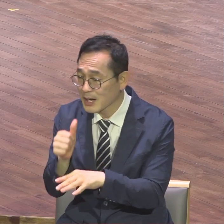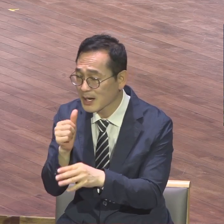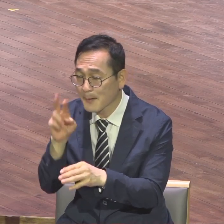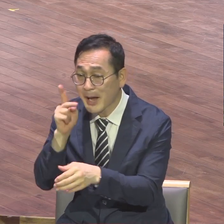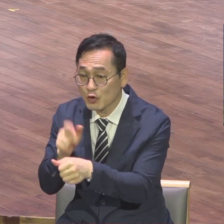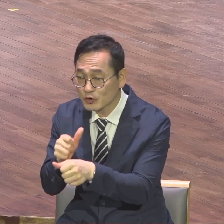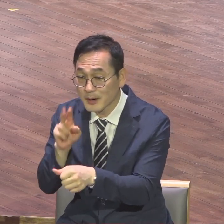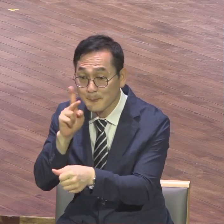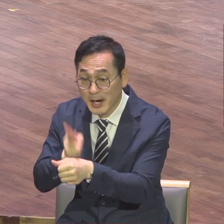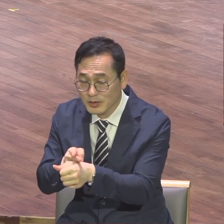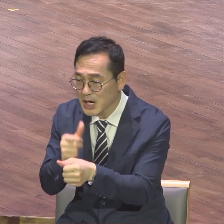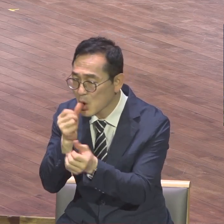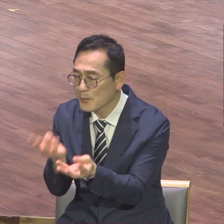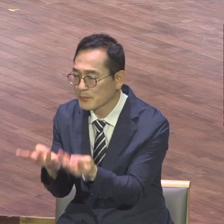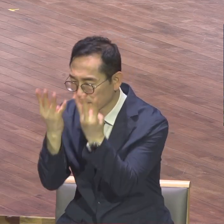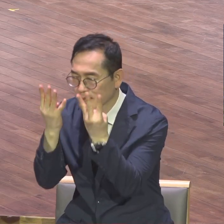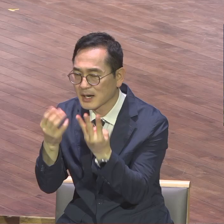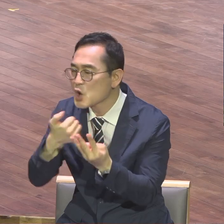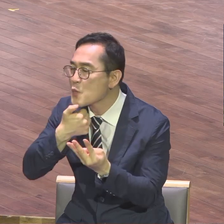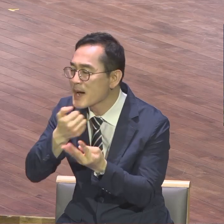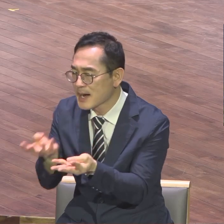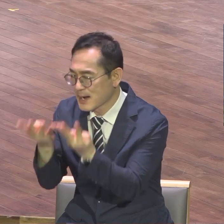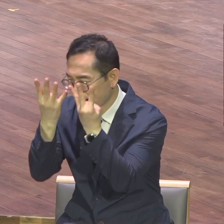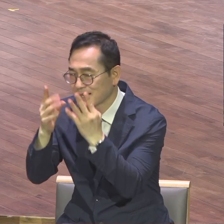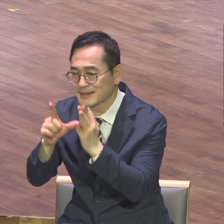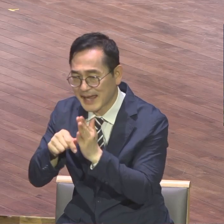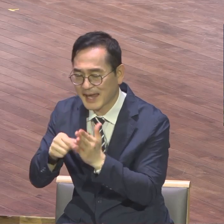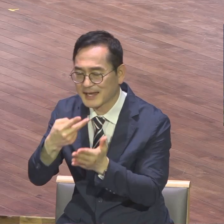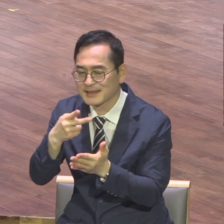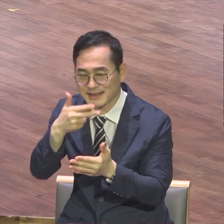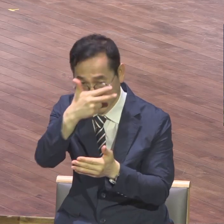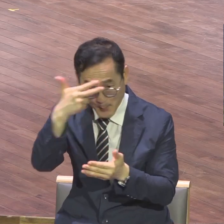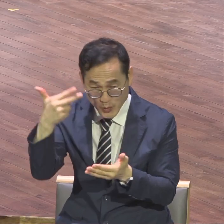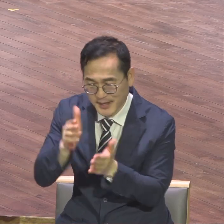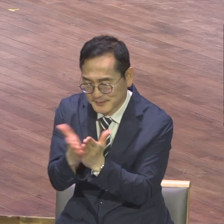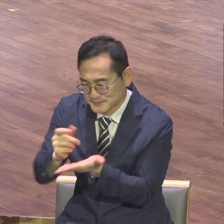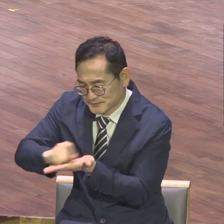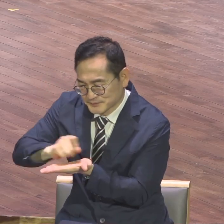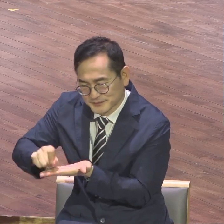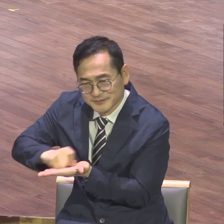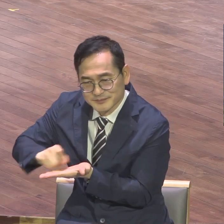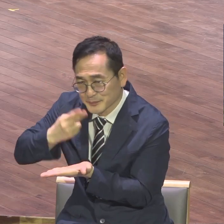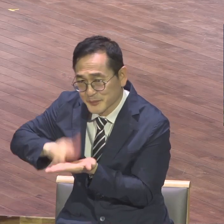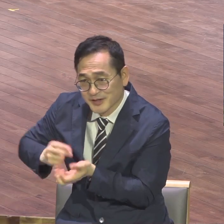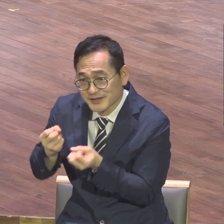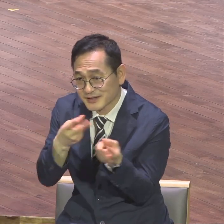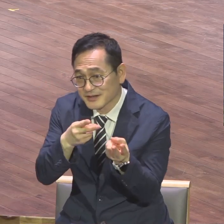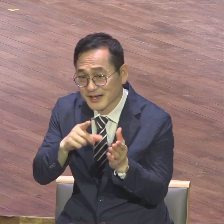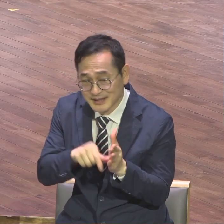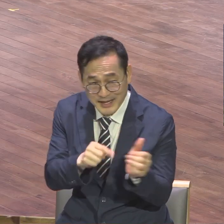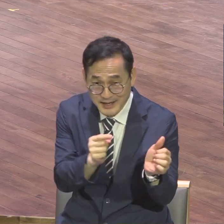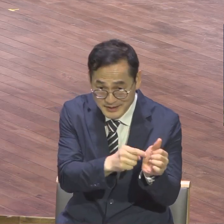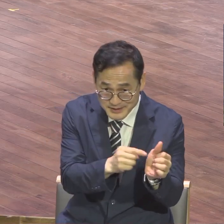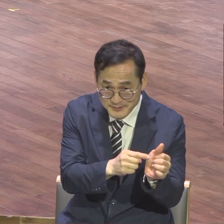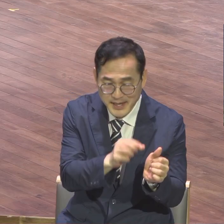마지막 서신인 디모데 후서를 쓸 당시에는 에베소에서 목회를 하고 있었어요.